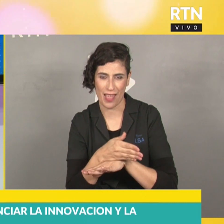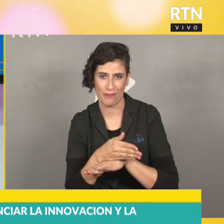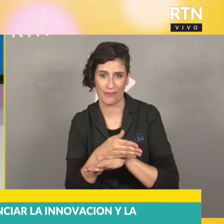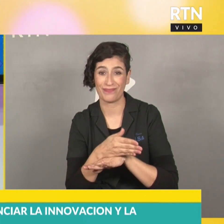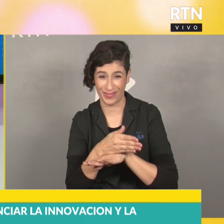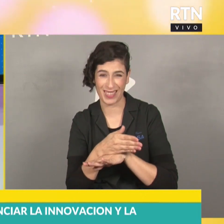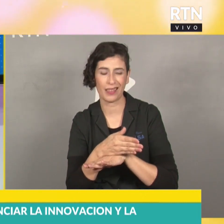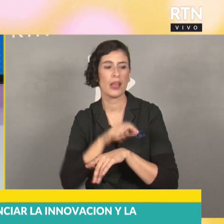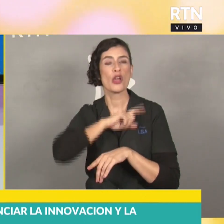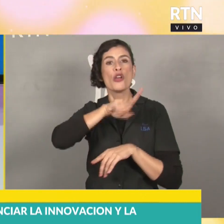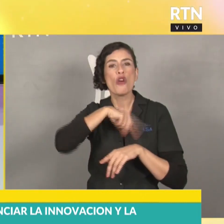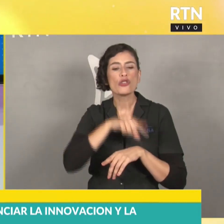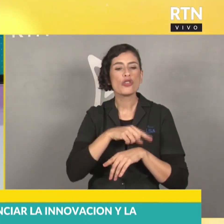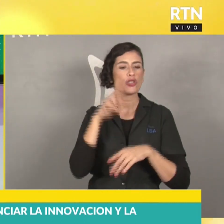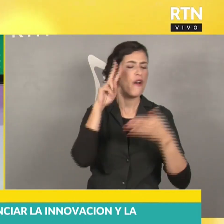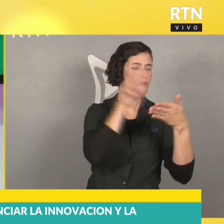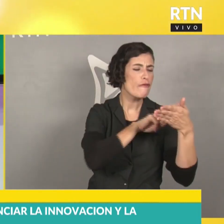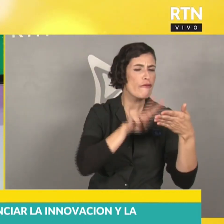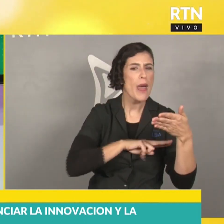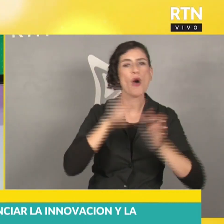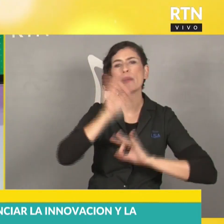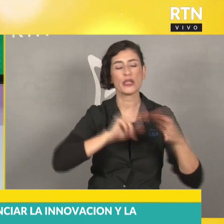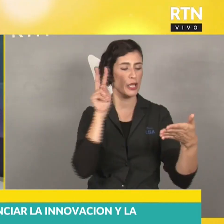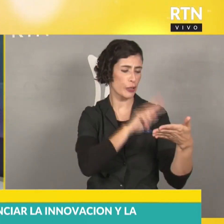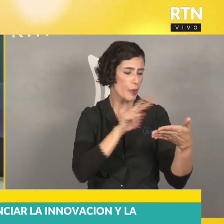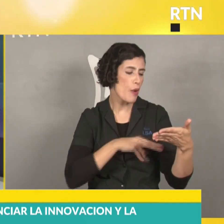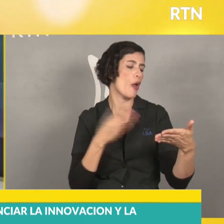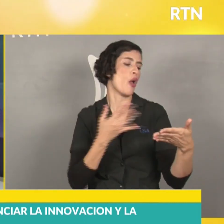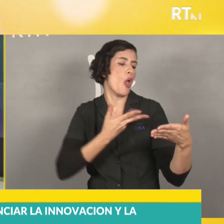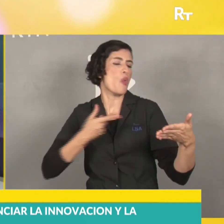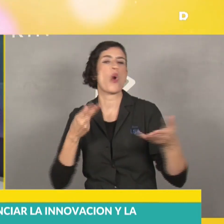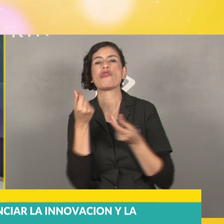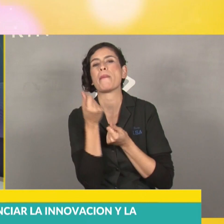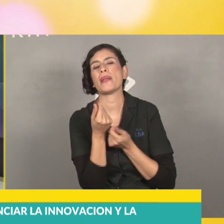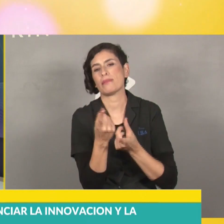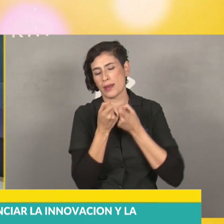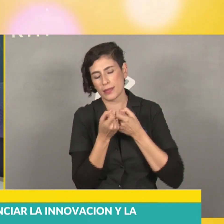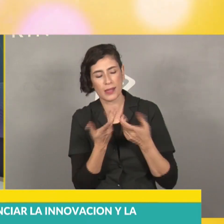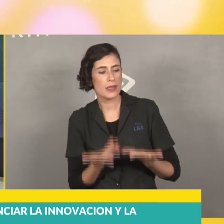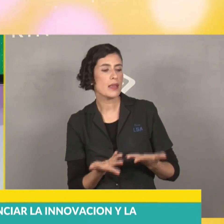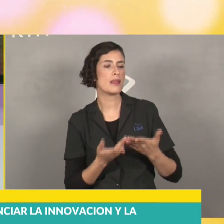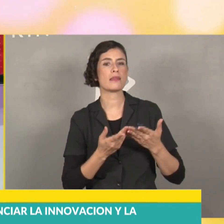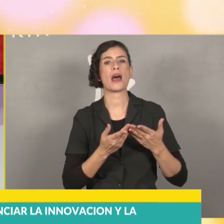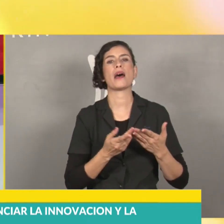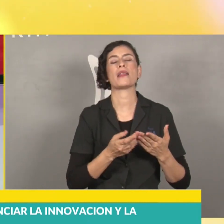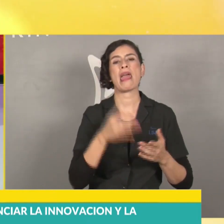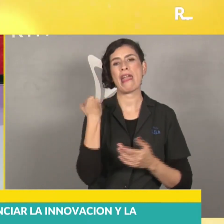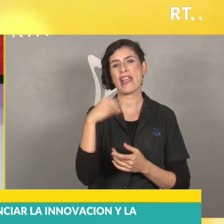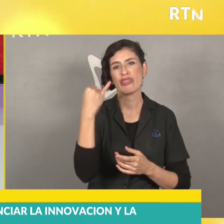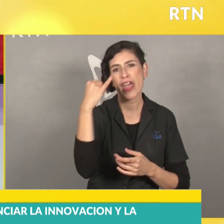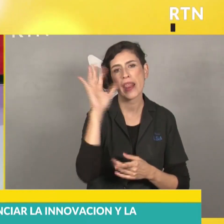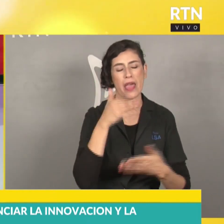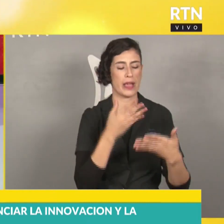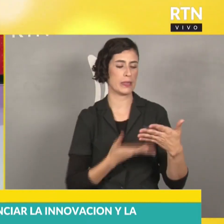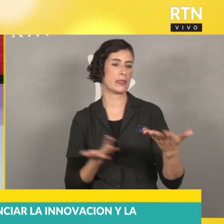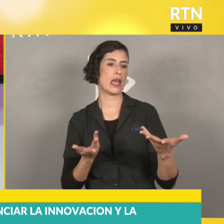¿no? Bien. El monto que se le puede otorgar, la tasa que se le puede ofrecer, o sea, toda la parte crediticia de evaluación financiera de la CFI, pero